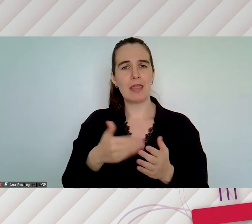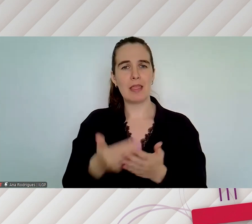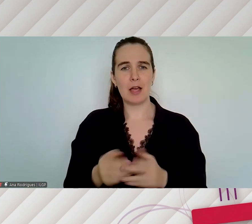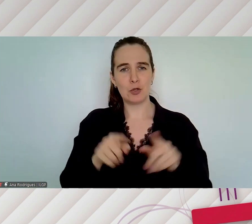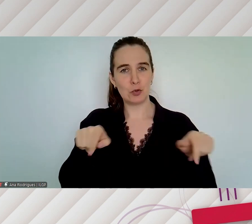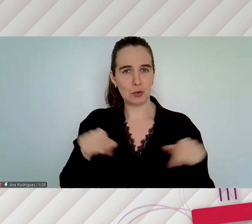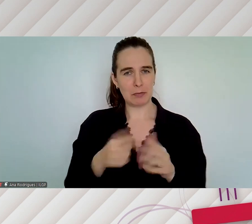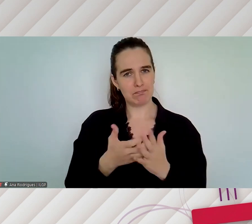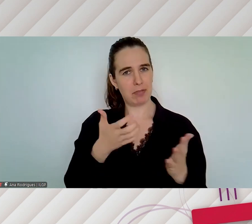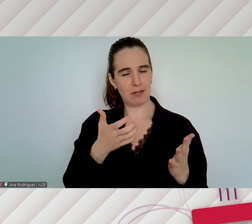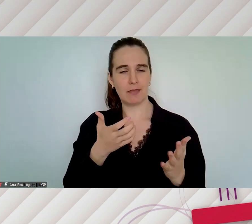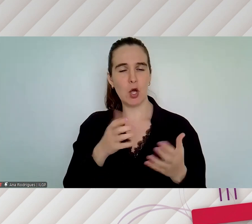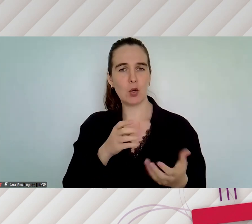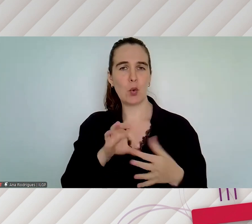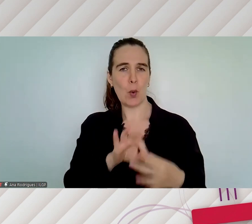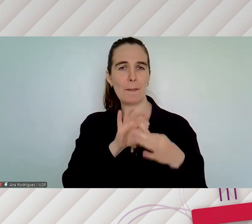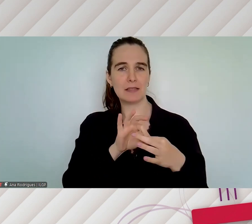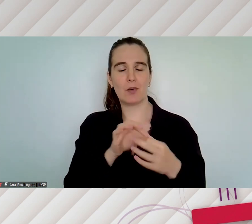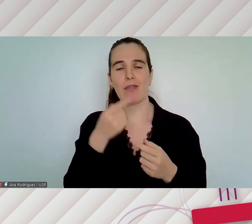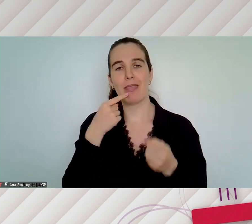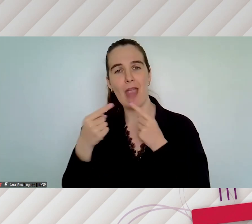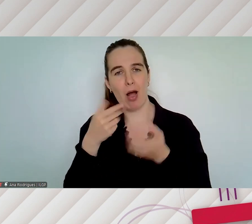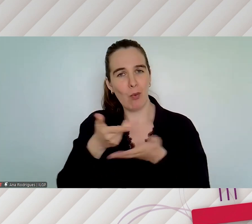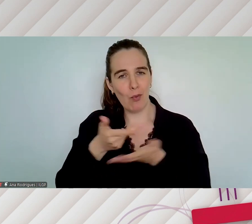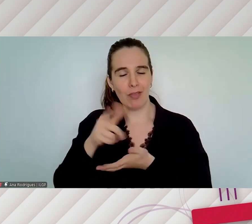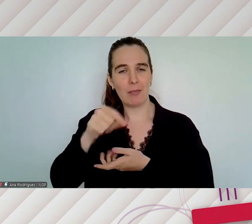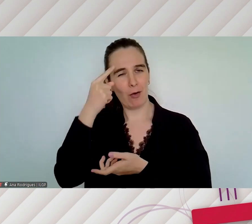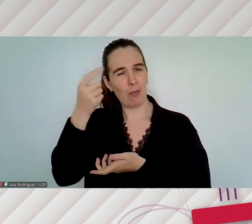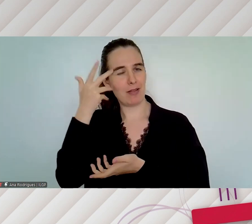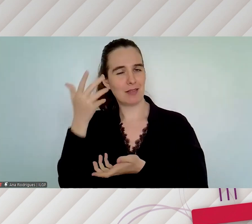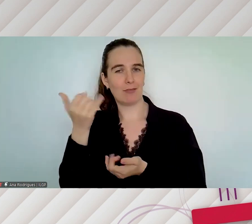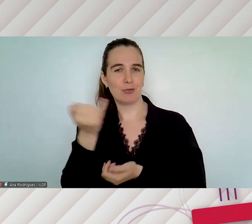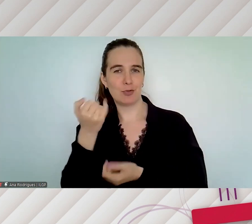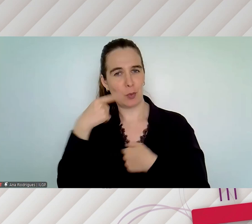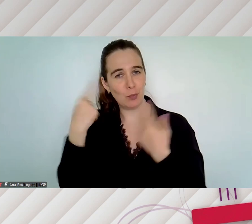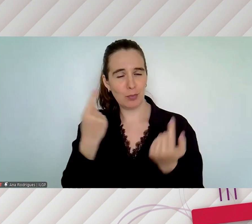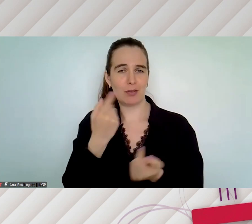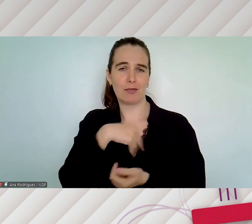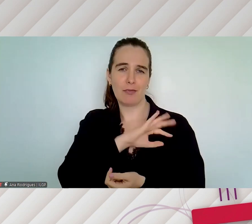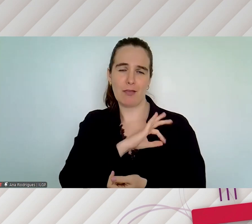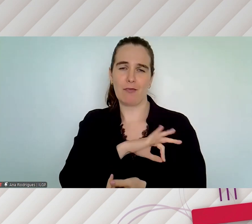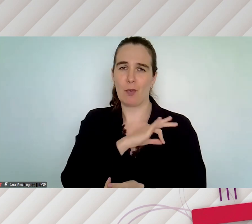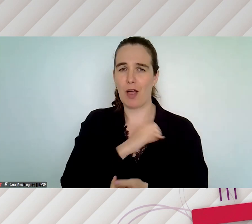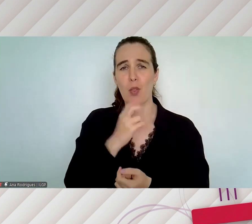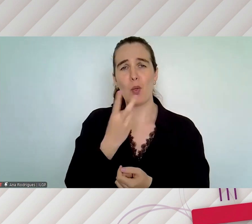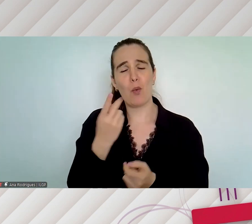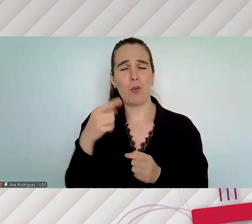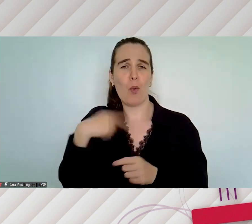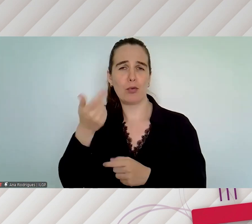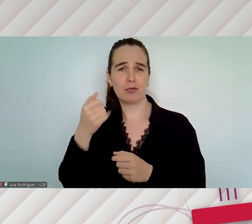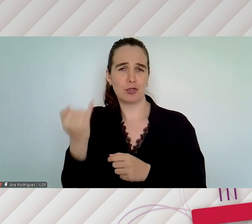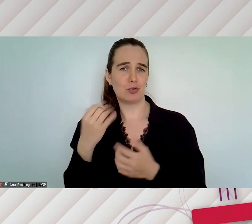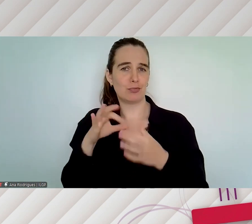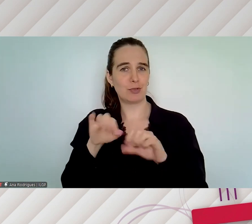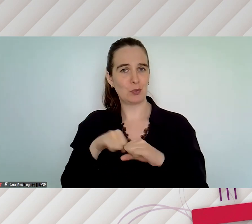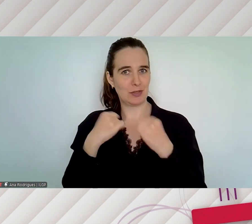cooperação, diálogo e cocriação entre entidades públicas, académicas e outros atores da sociedade civil. É um ponto